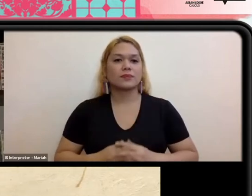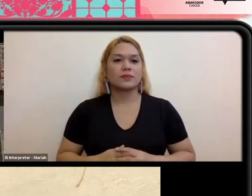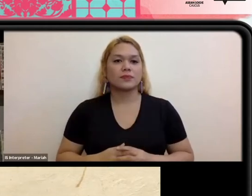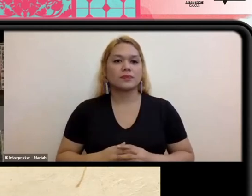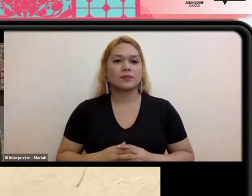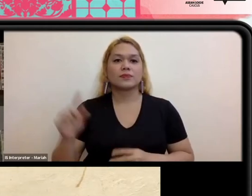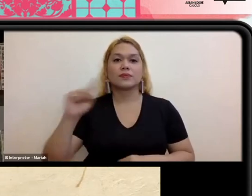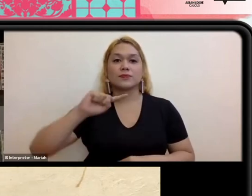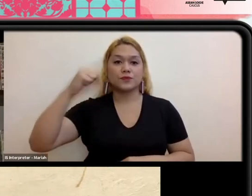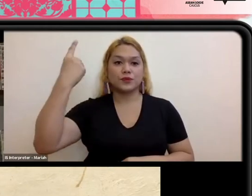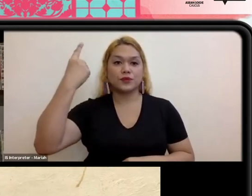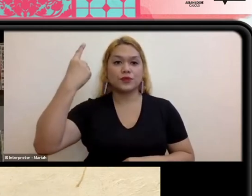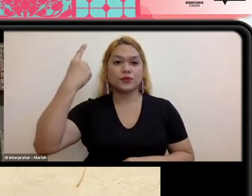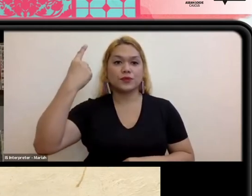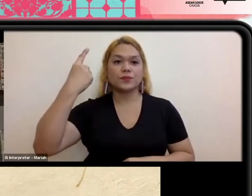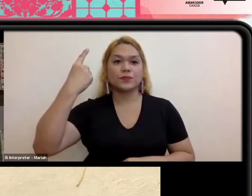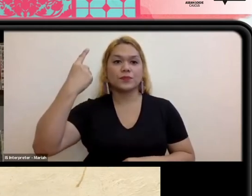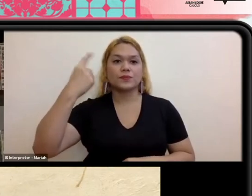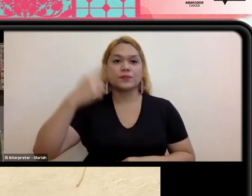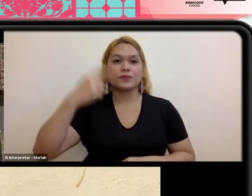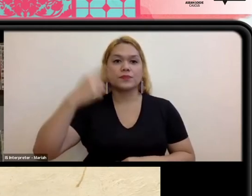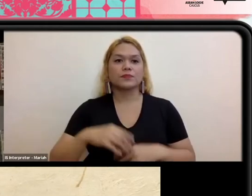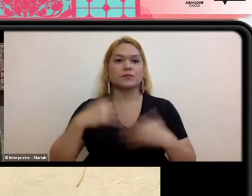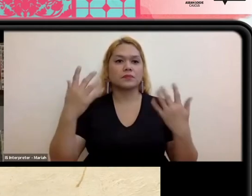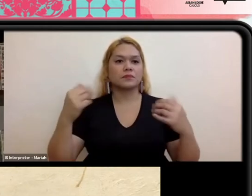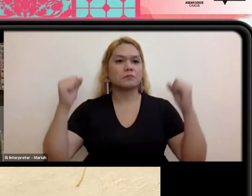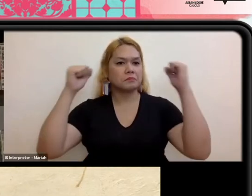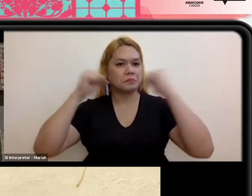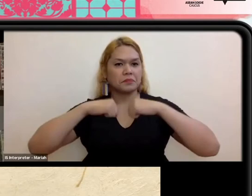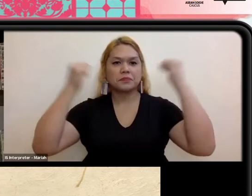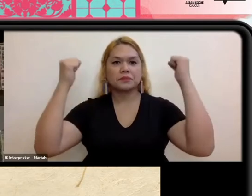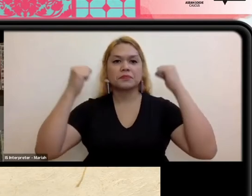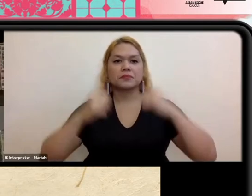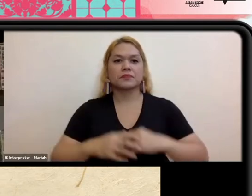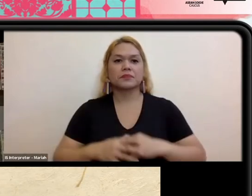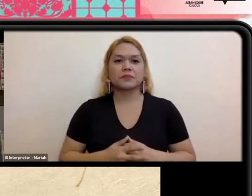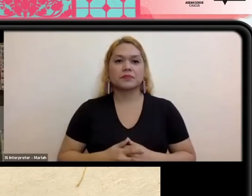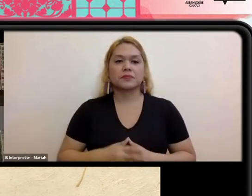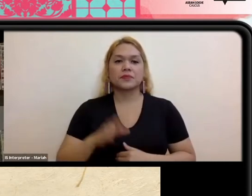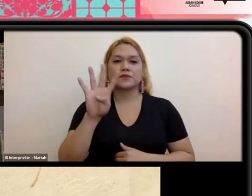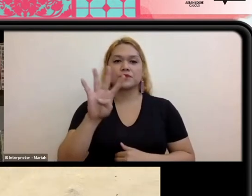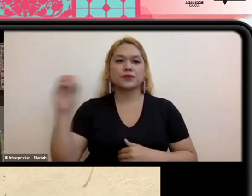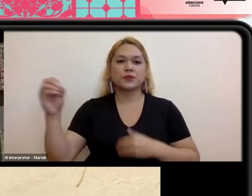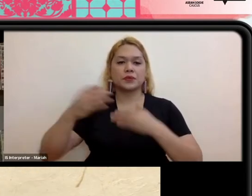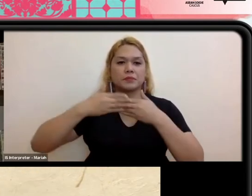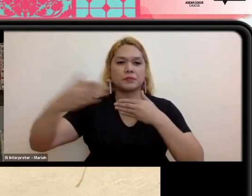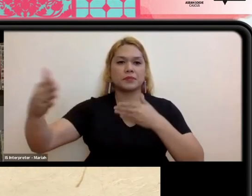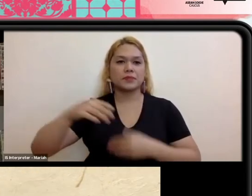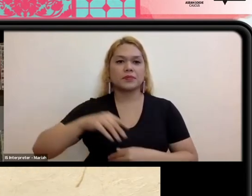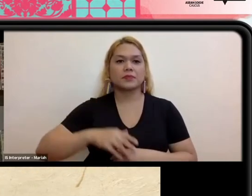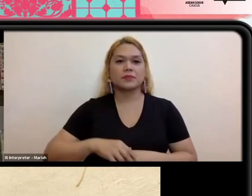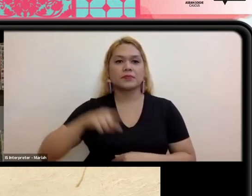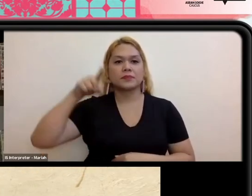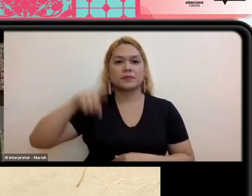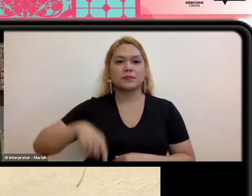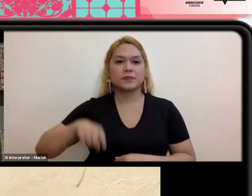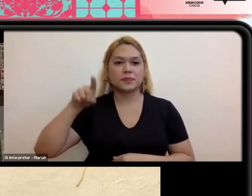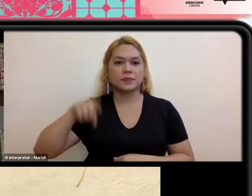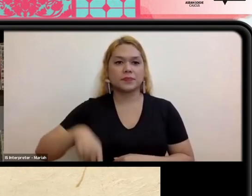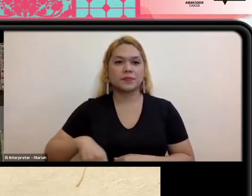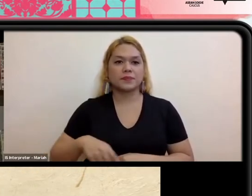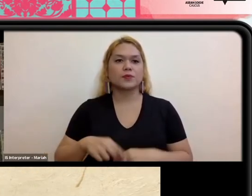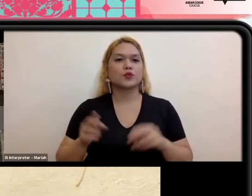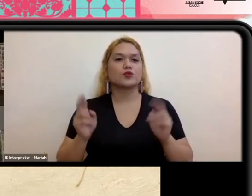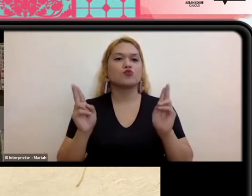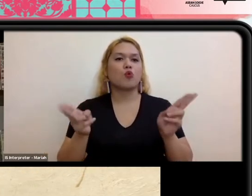ng higit isang buwan, balik na ulit sa dati. Magkikita tayo ng alas 11 sa